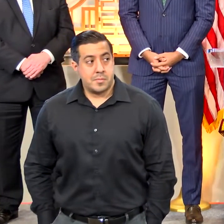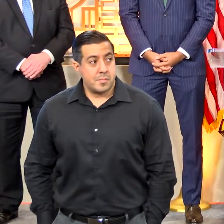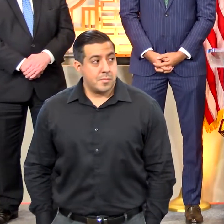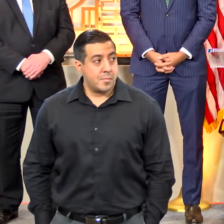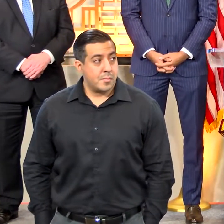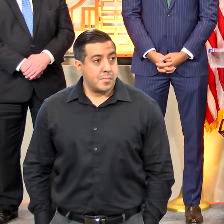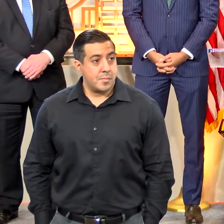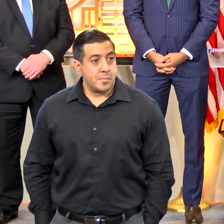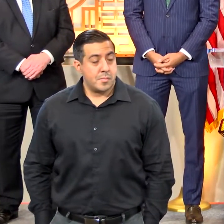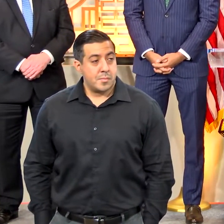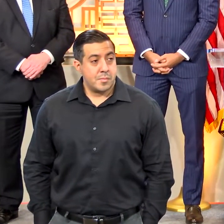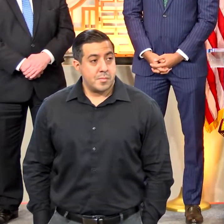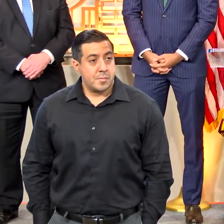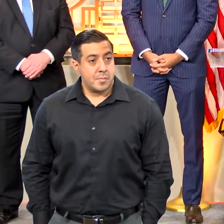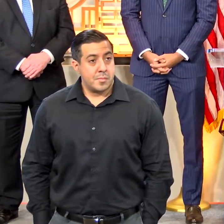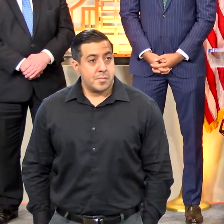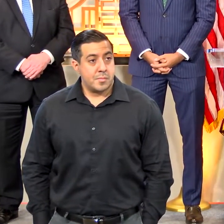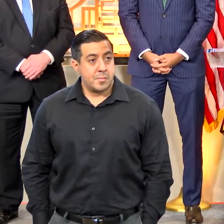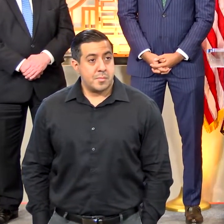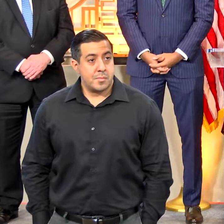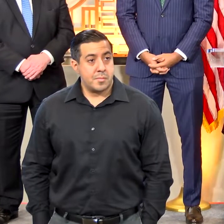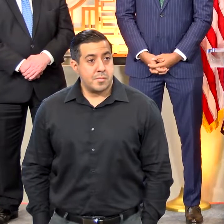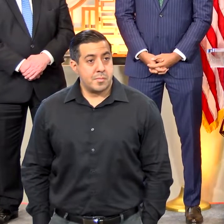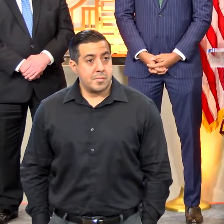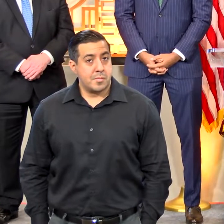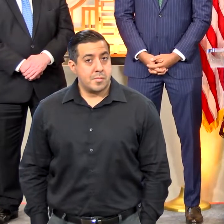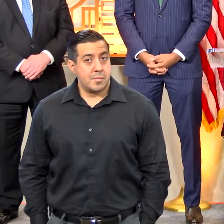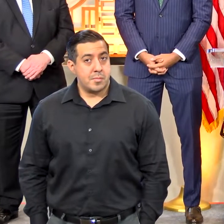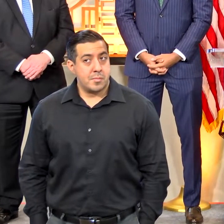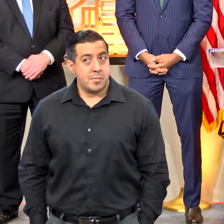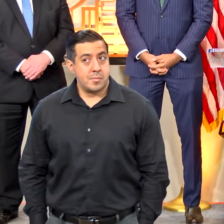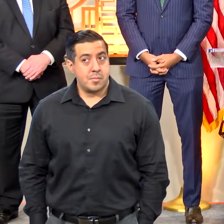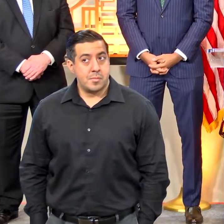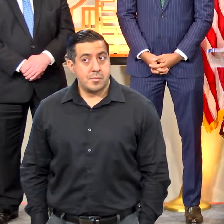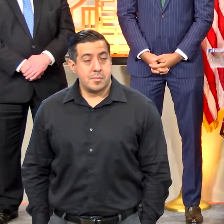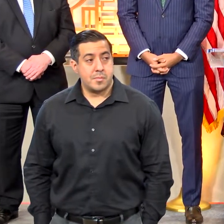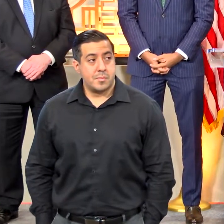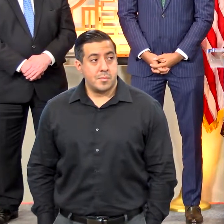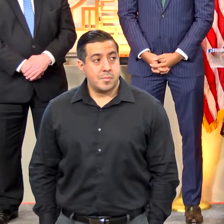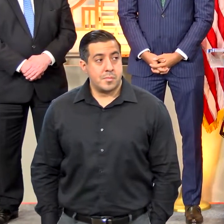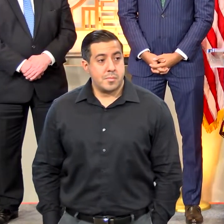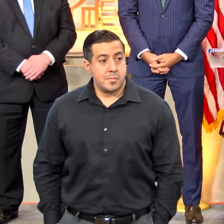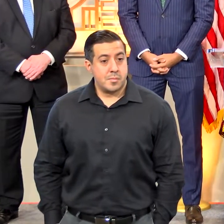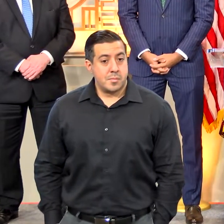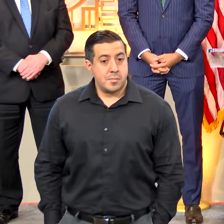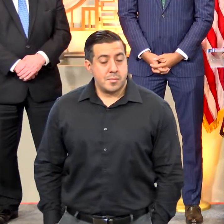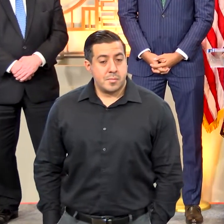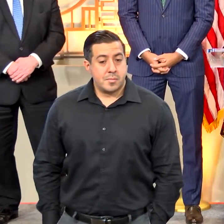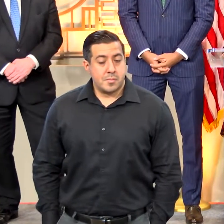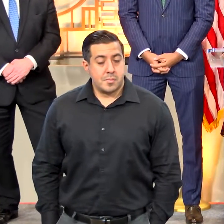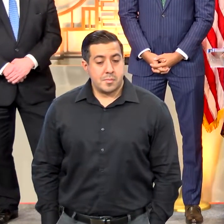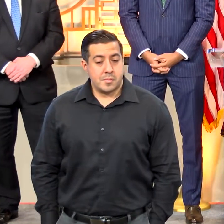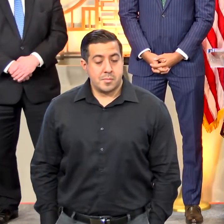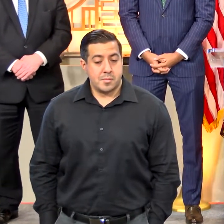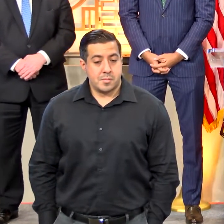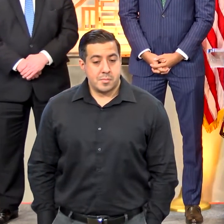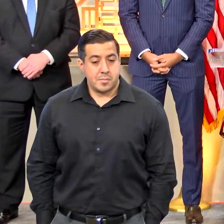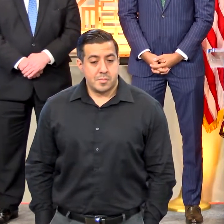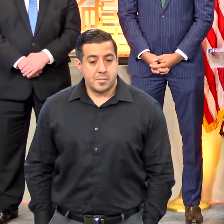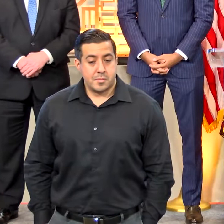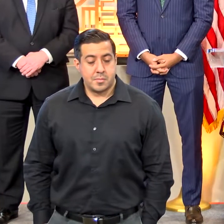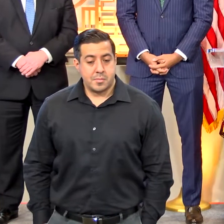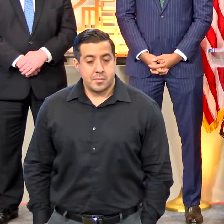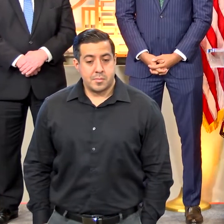su trabajo en la captura de la persona acusada del asesinato del alguacil